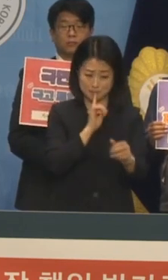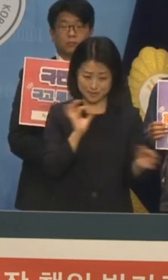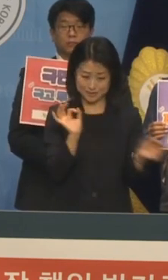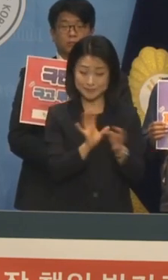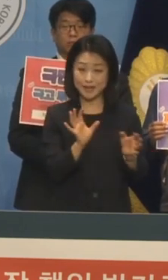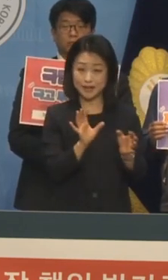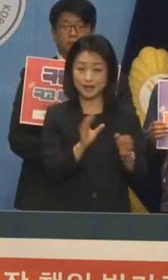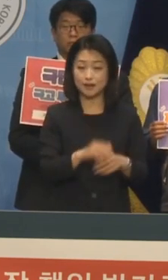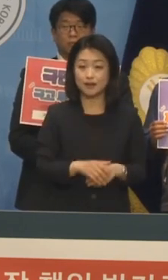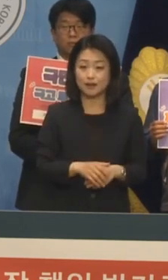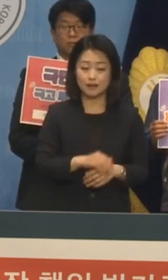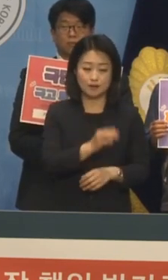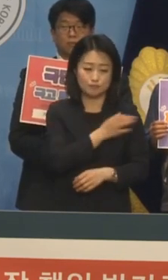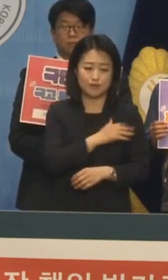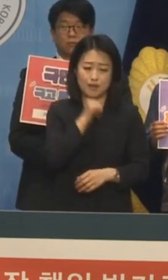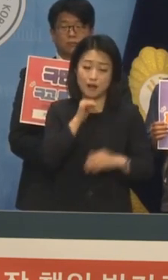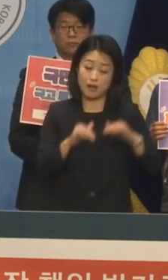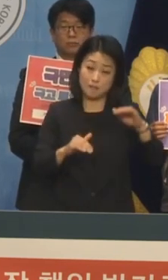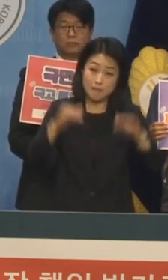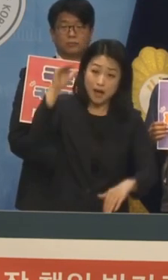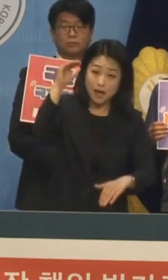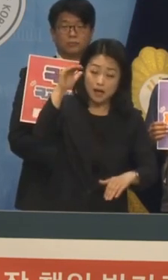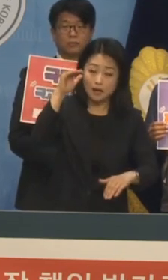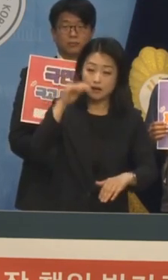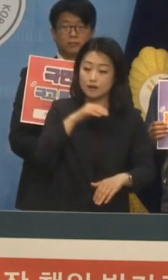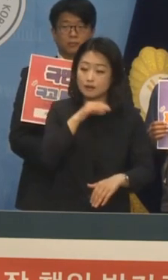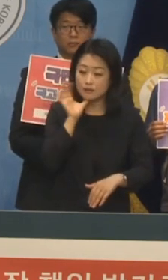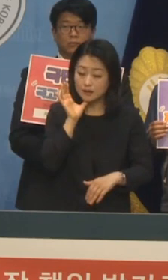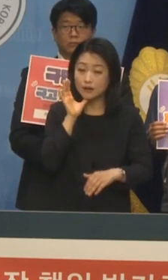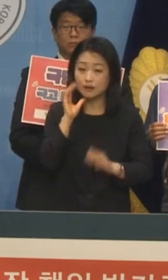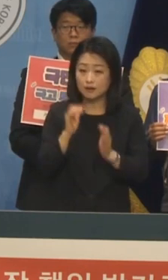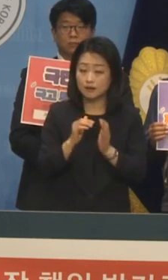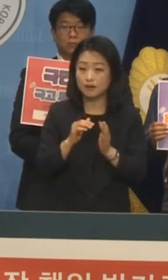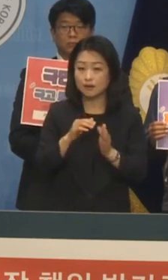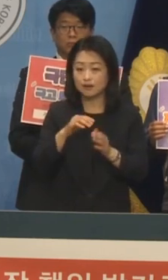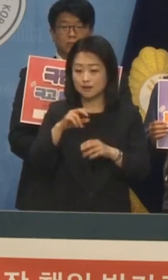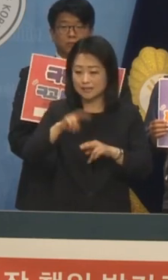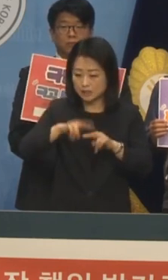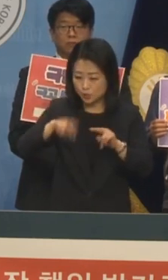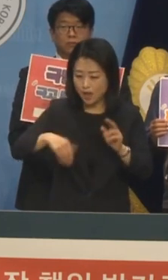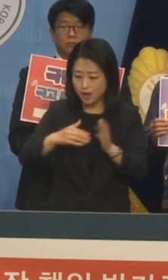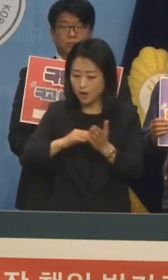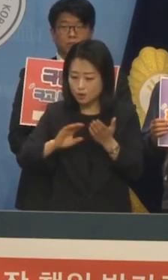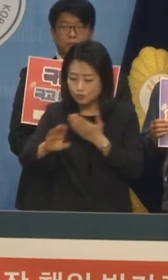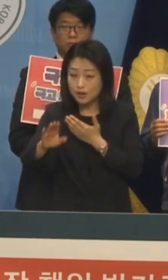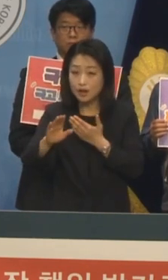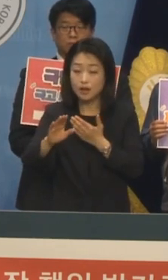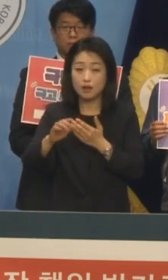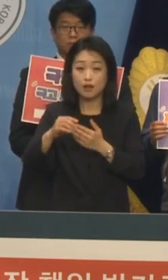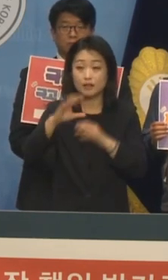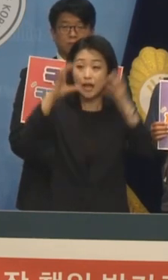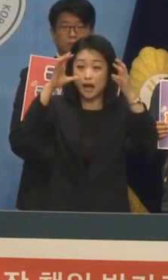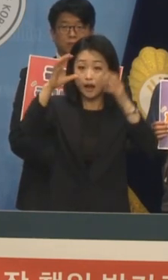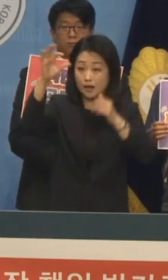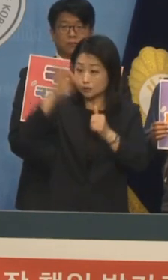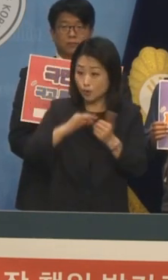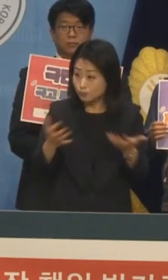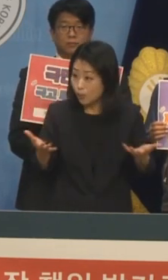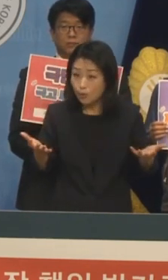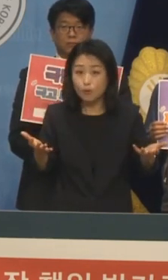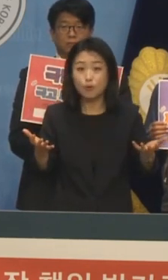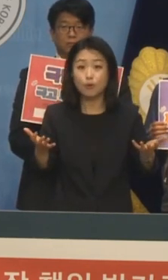극단적인 양극화는 방치한 채 그나마 은퇴 후에 최소한의 삶이라도 보장하지 않는 나라와 사회에 새로운